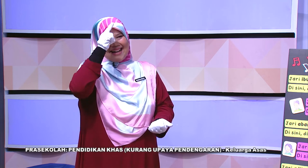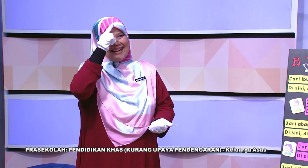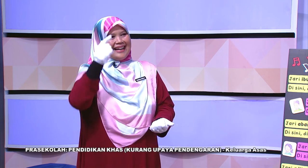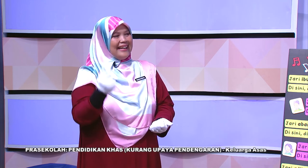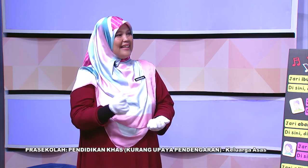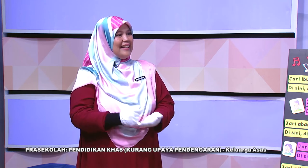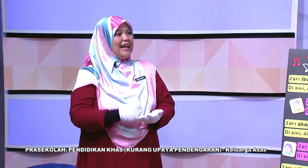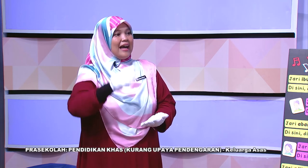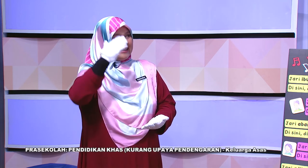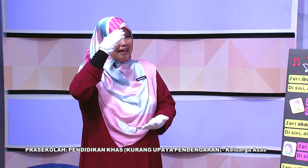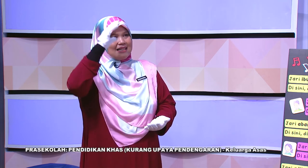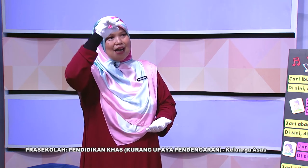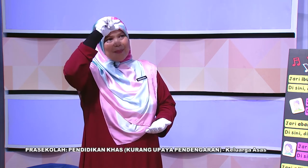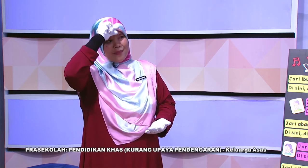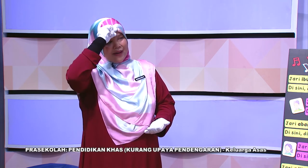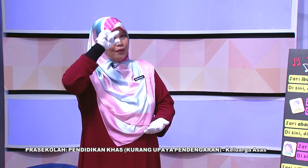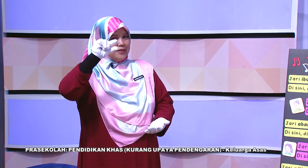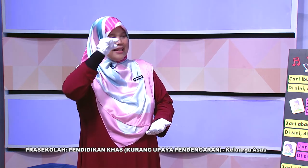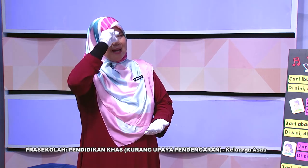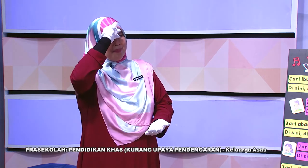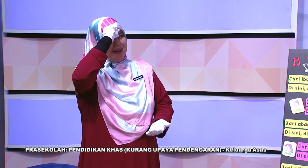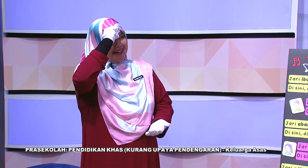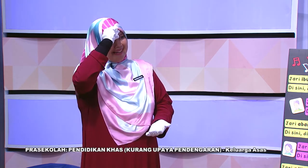jadi atas abang-abang